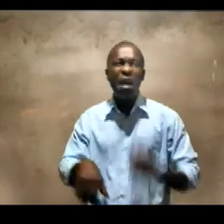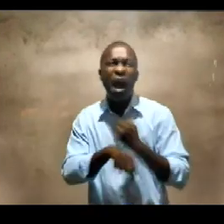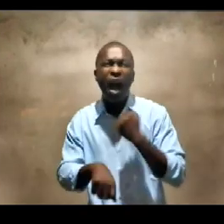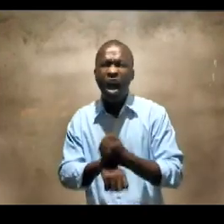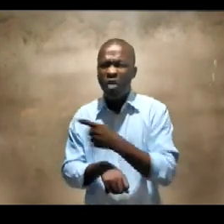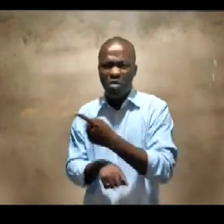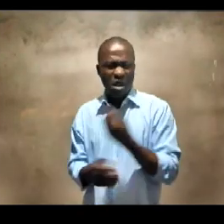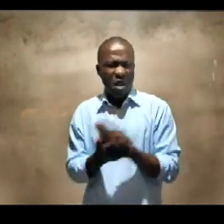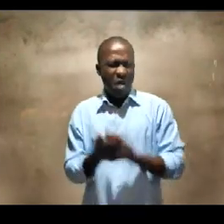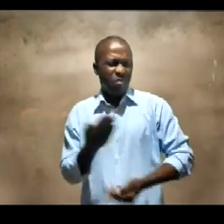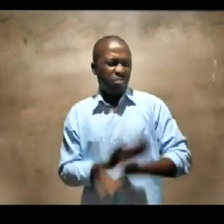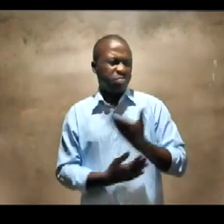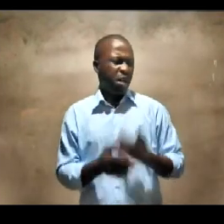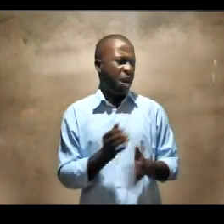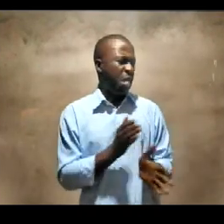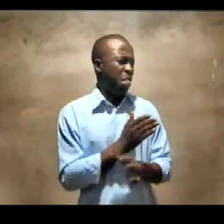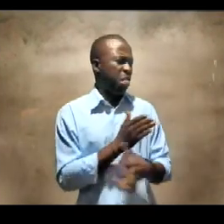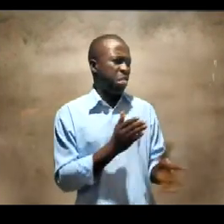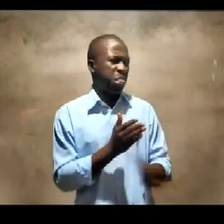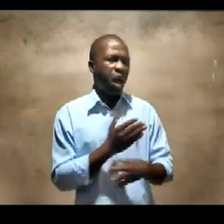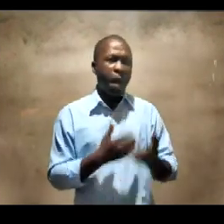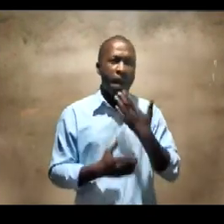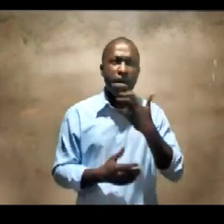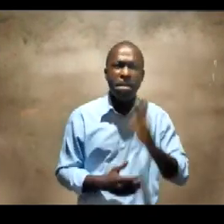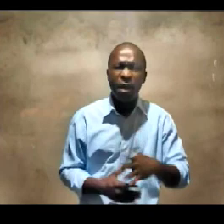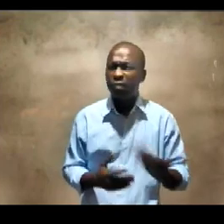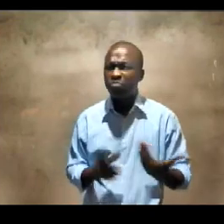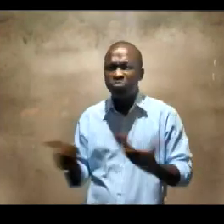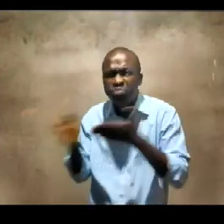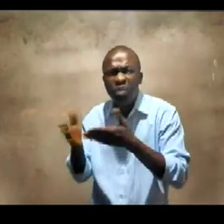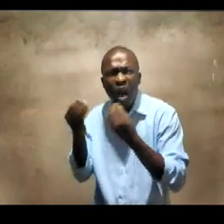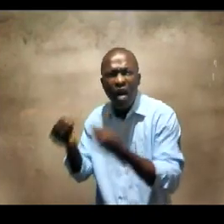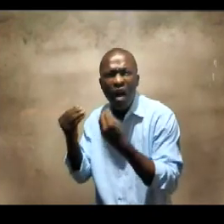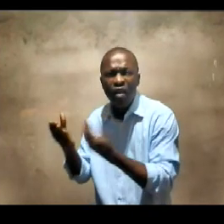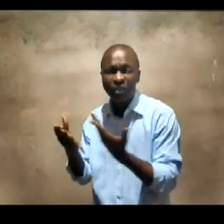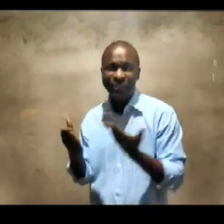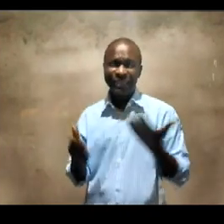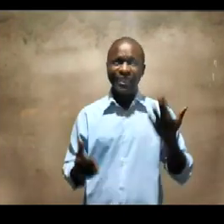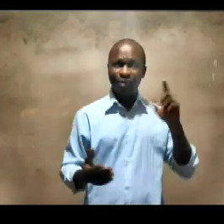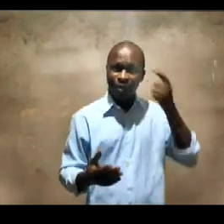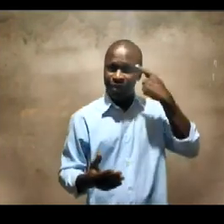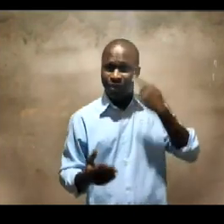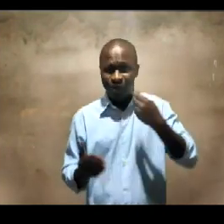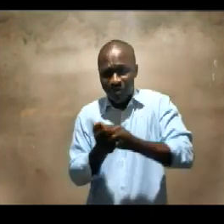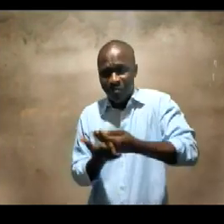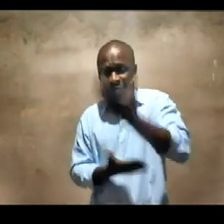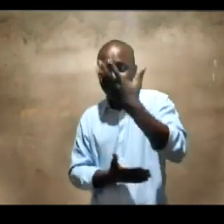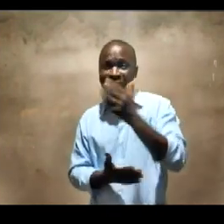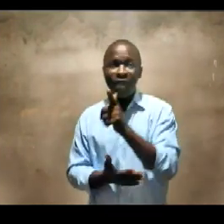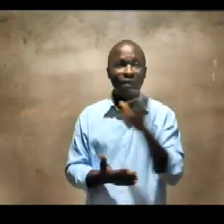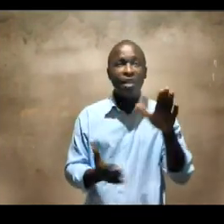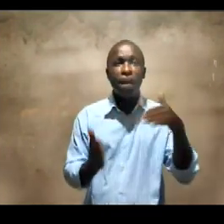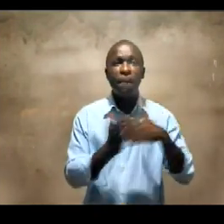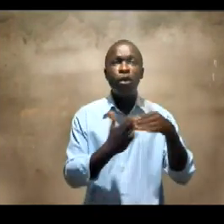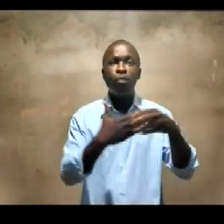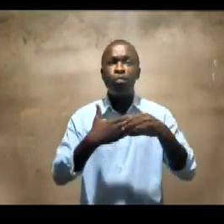politique gouvernementale consistant à injecter de l'argent dans le circuit monétaire. Entre juillet et octobre 2018, l'État a